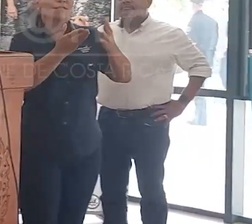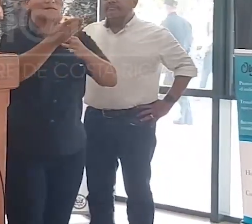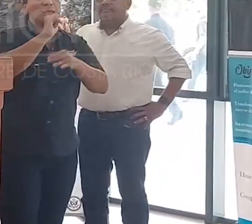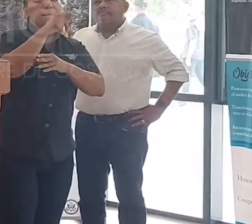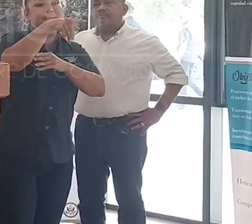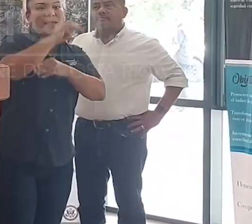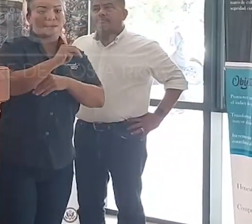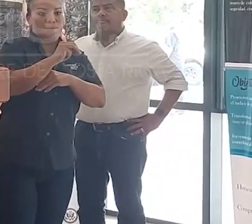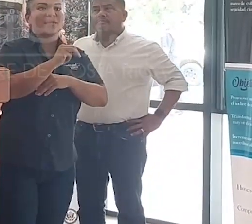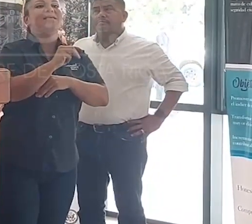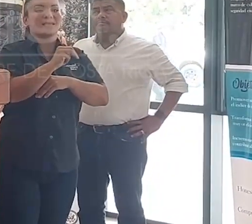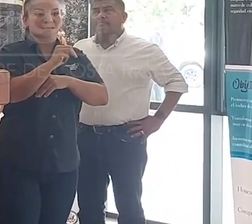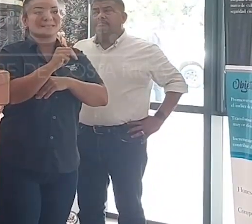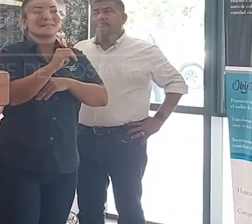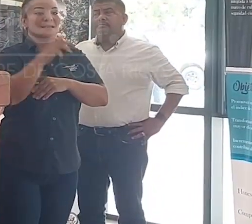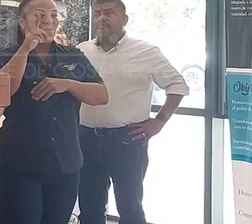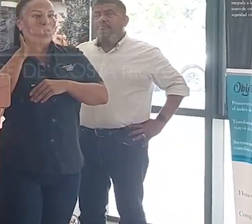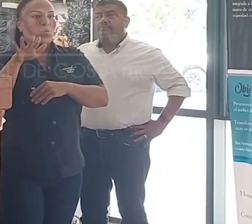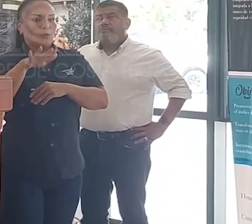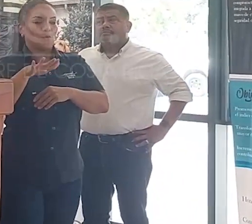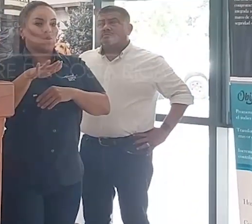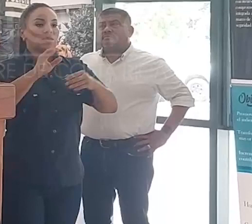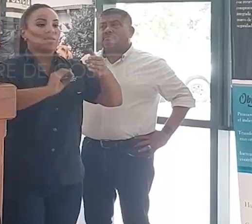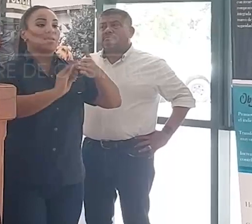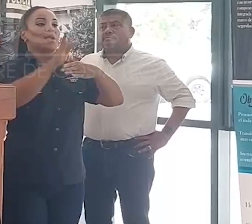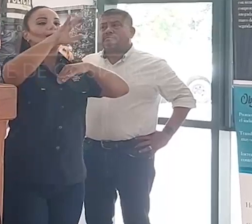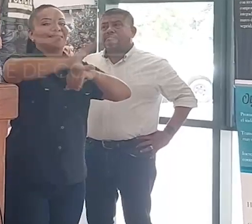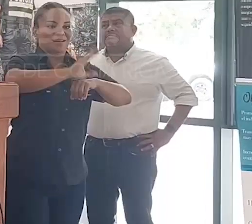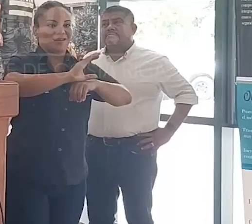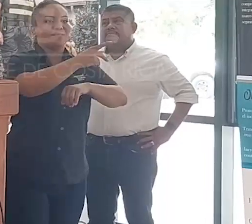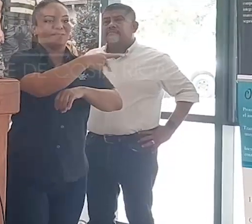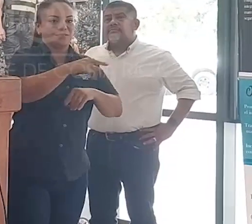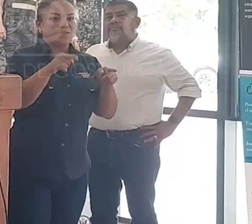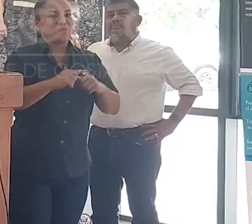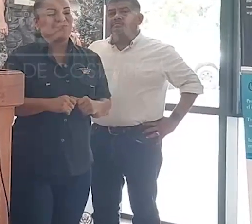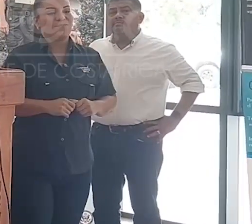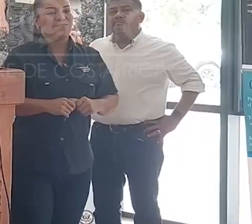APM en el Atlántico y de Caldera en el Pacífico. Escáneres.